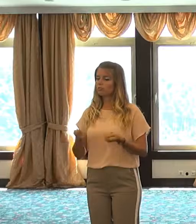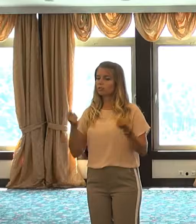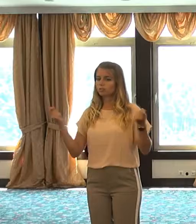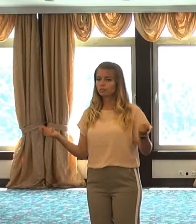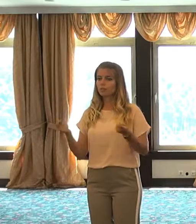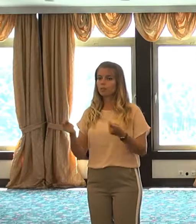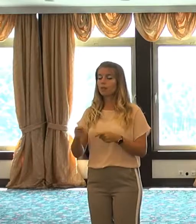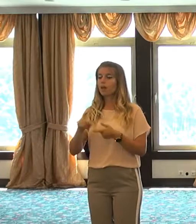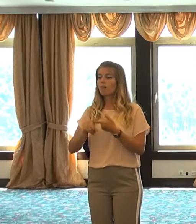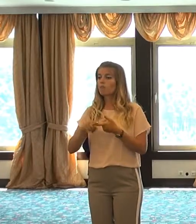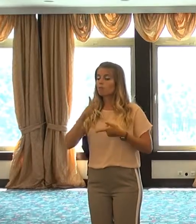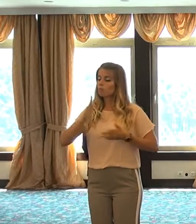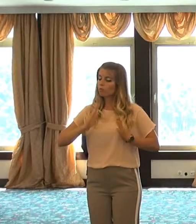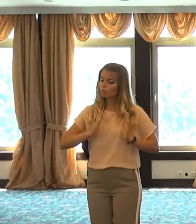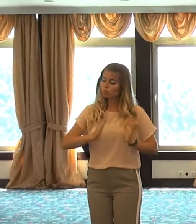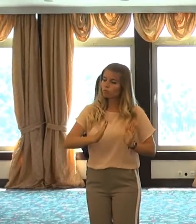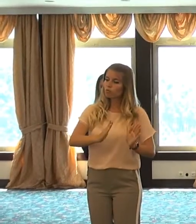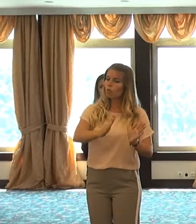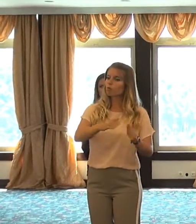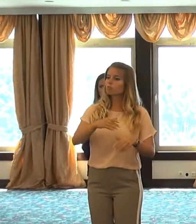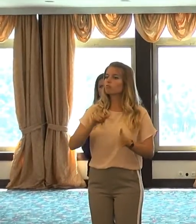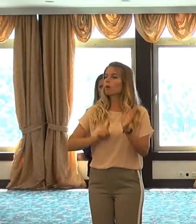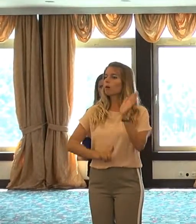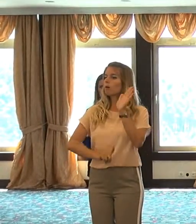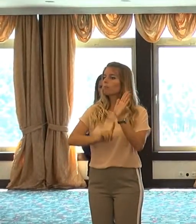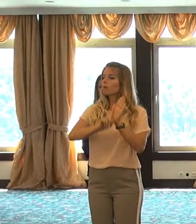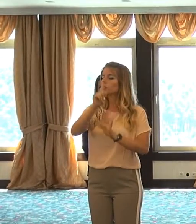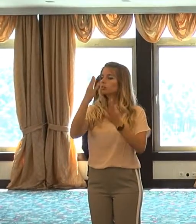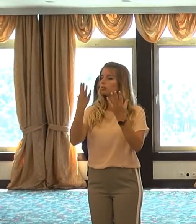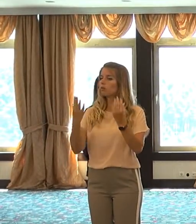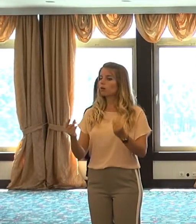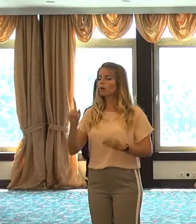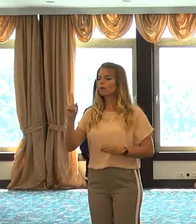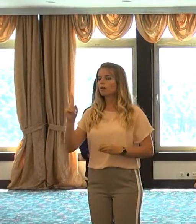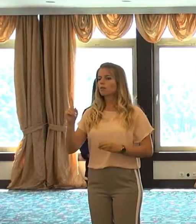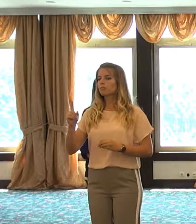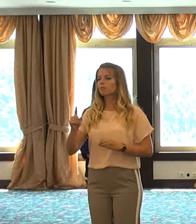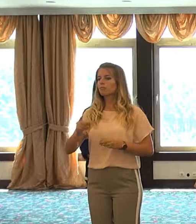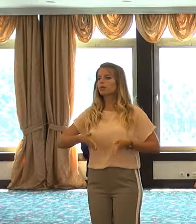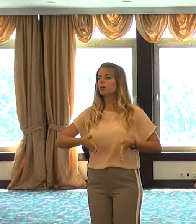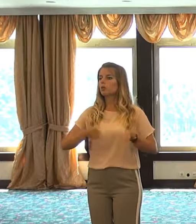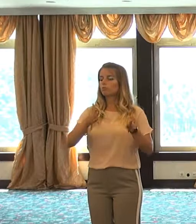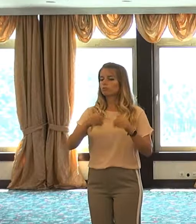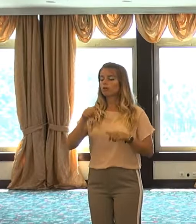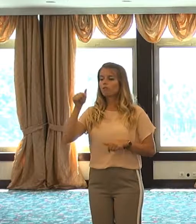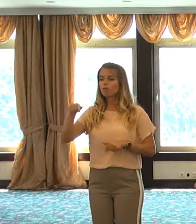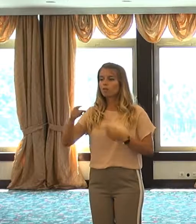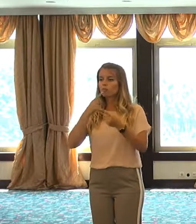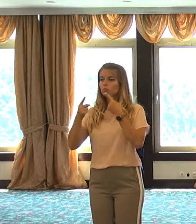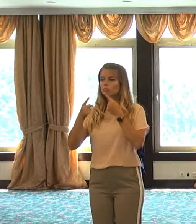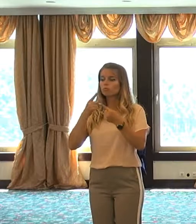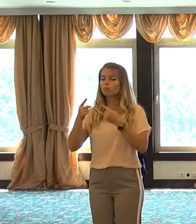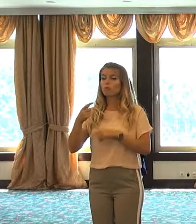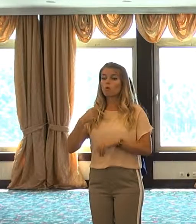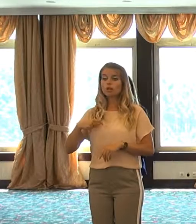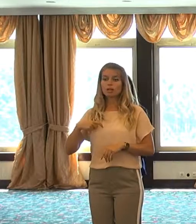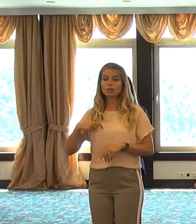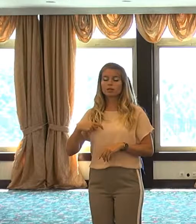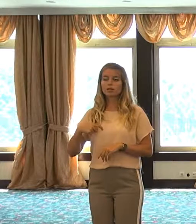harcayan ve bu yolda önemli başarıları imza atan bir serüven. Ben bugünkü konuşmamda